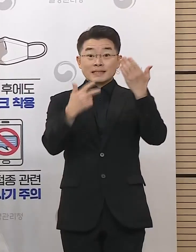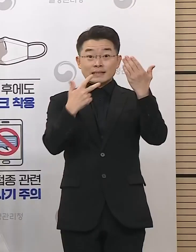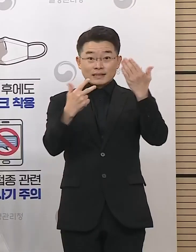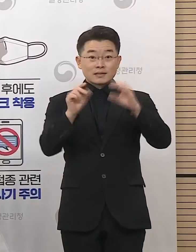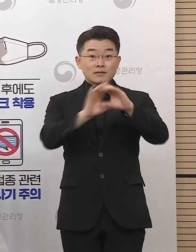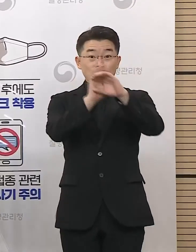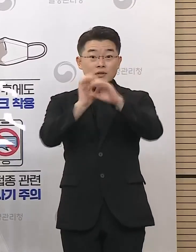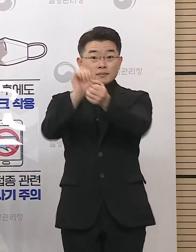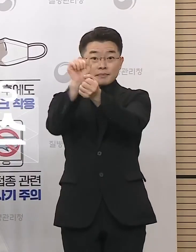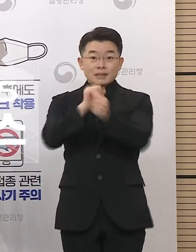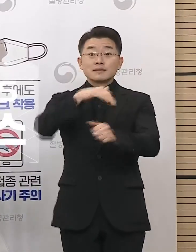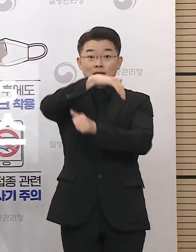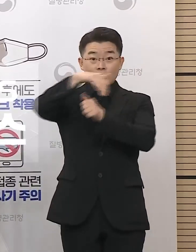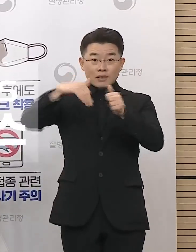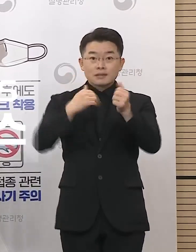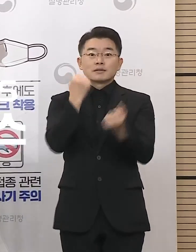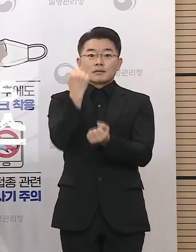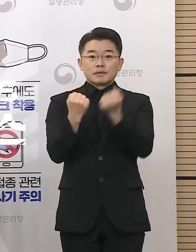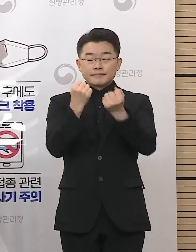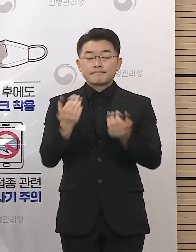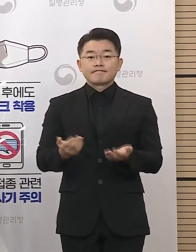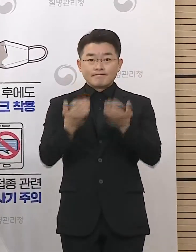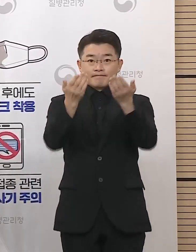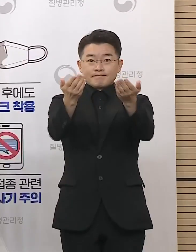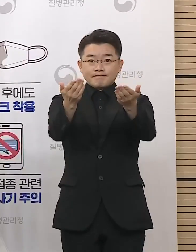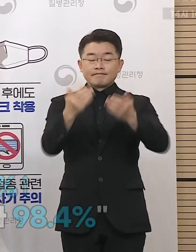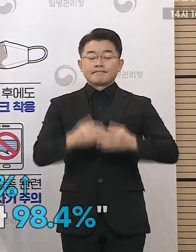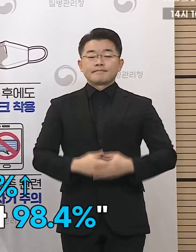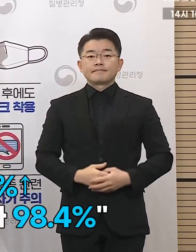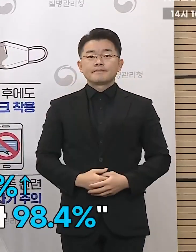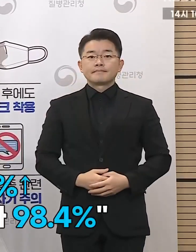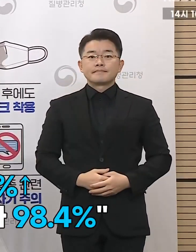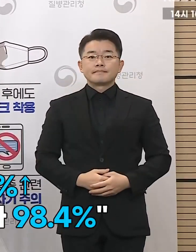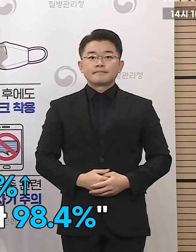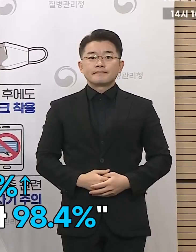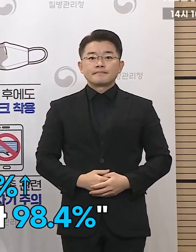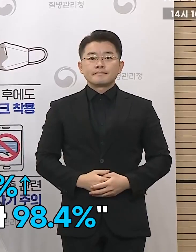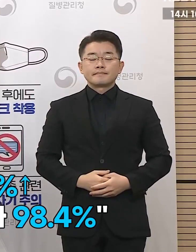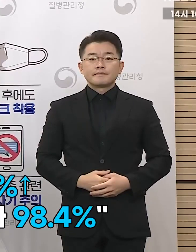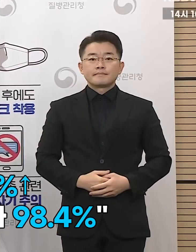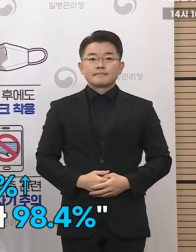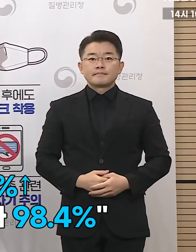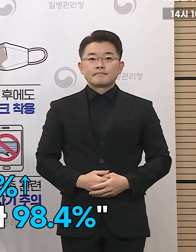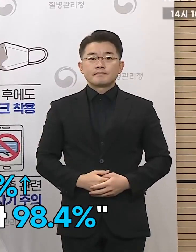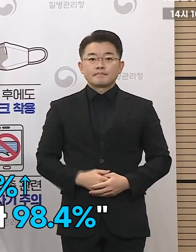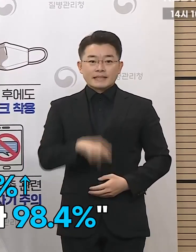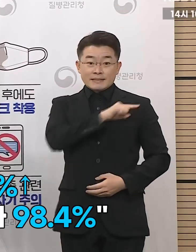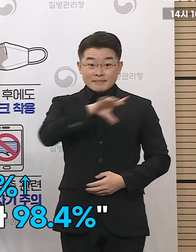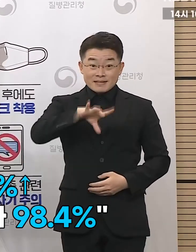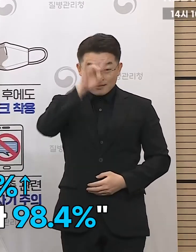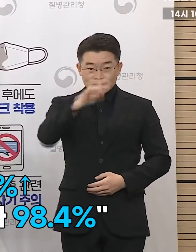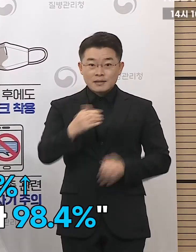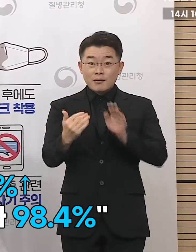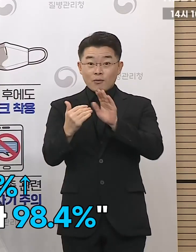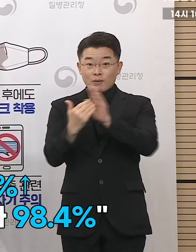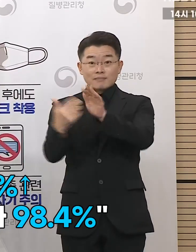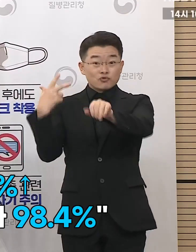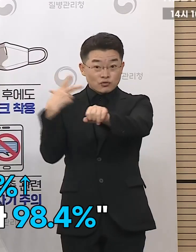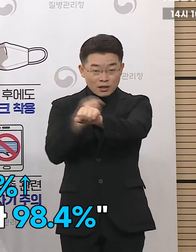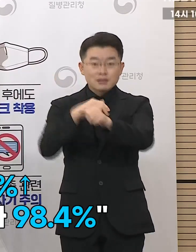9월 7일 코로나19 감염병 정례 브리핑 시작하겠습니다. 우선 예방접종